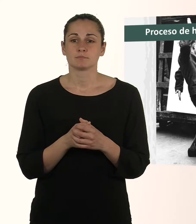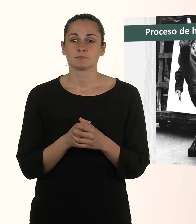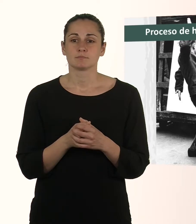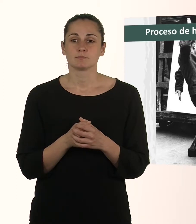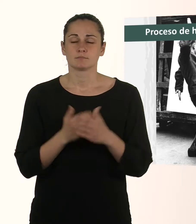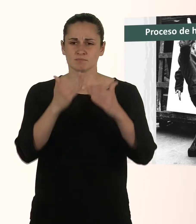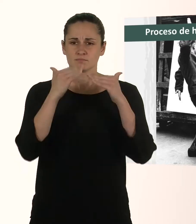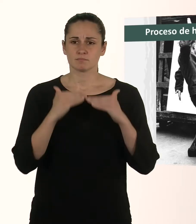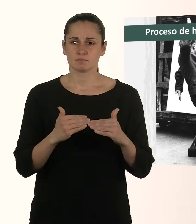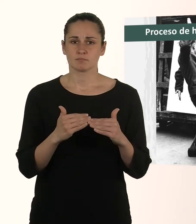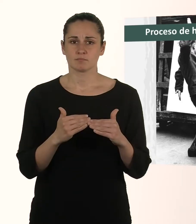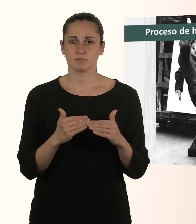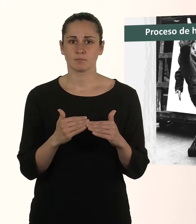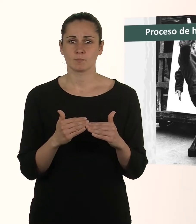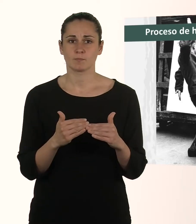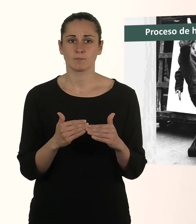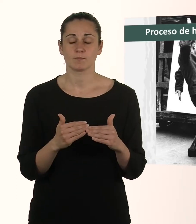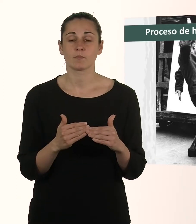El proceso de